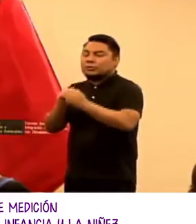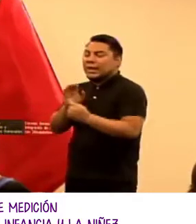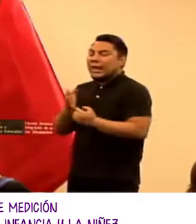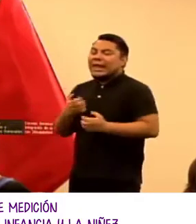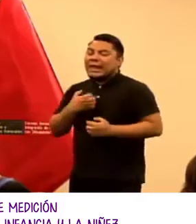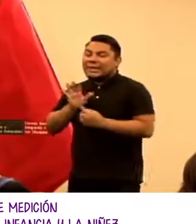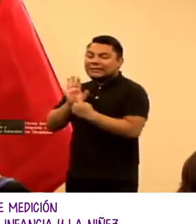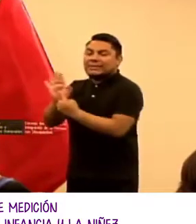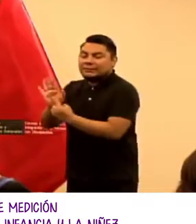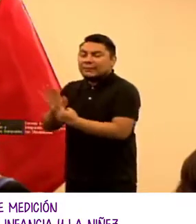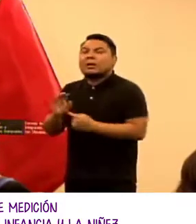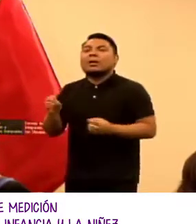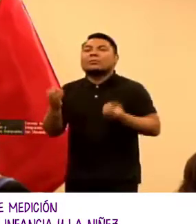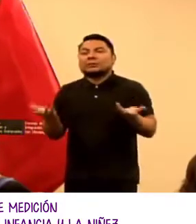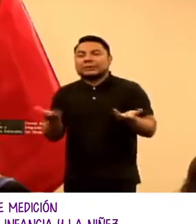expresiva, puesto que